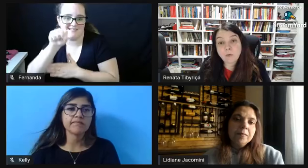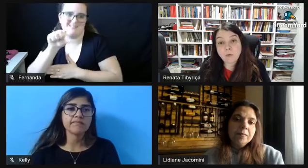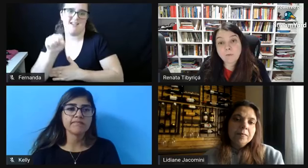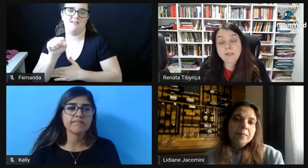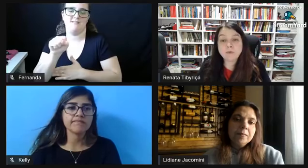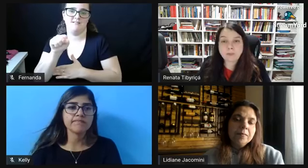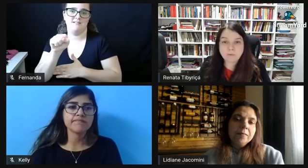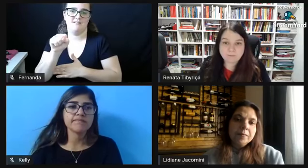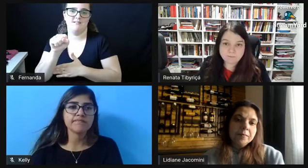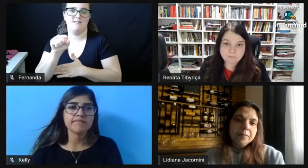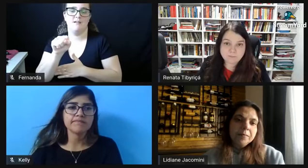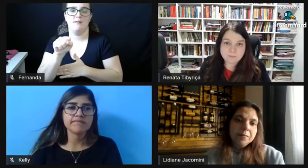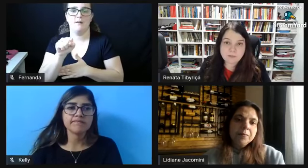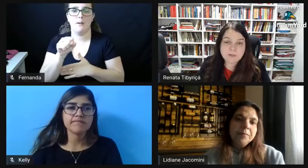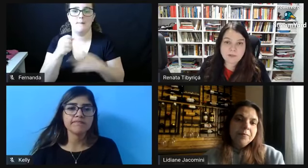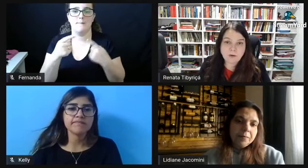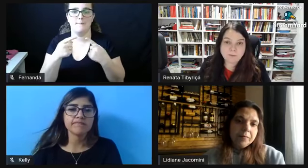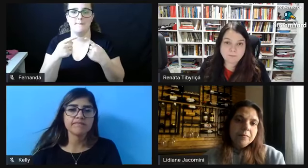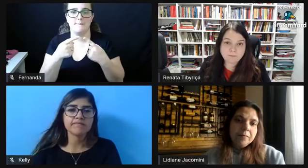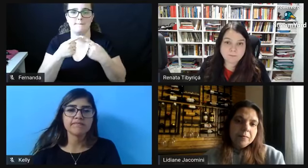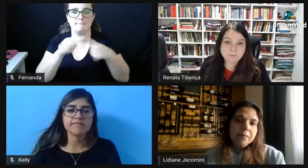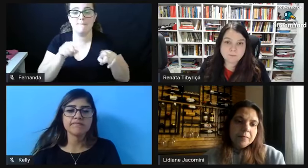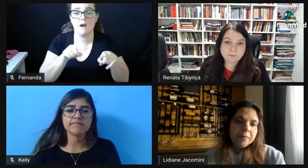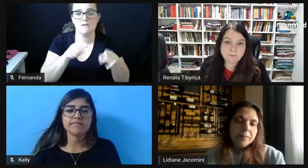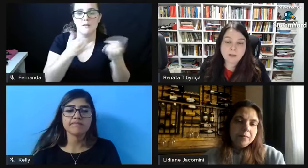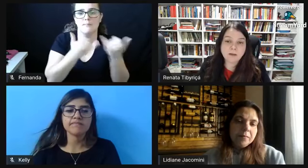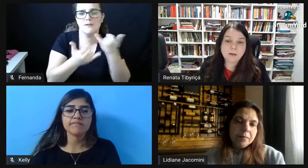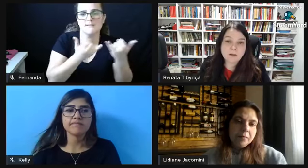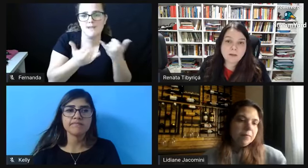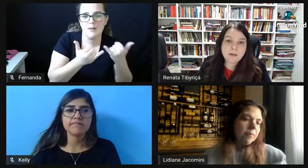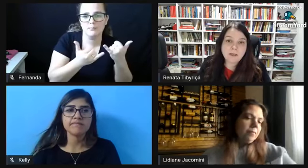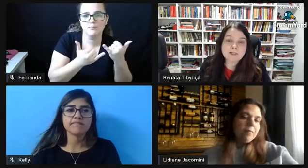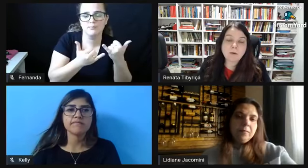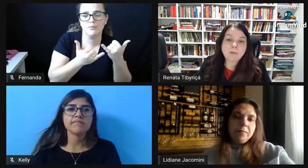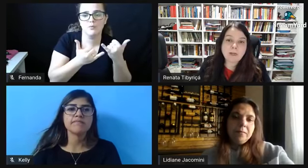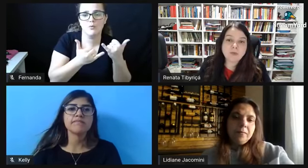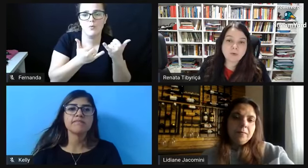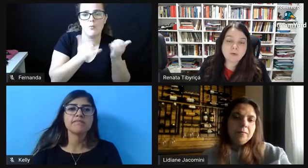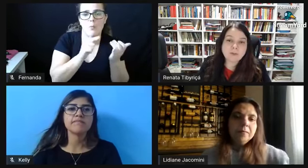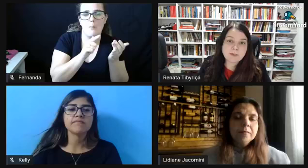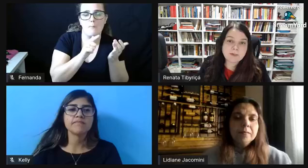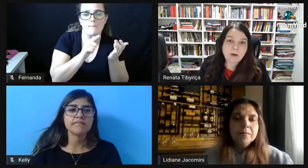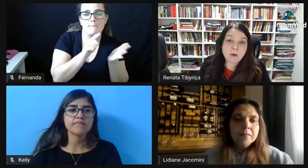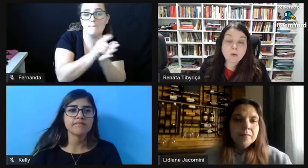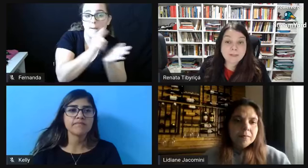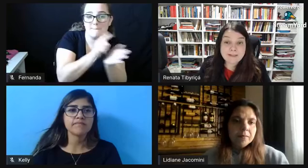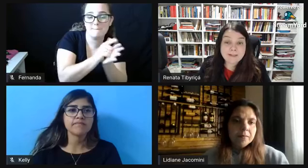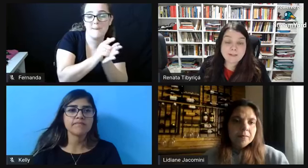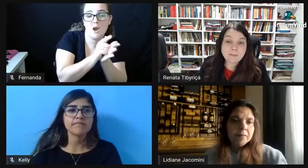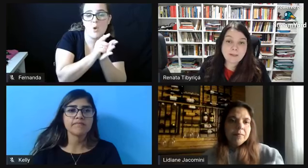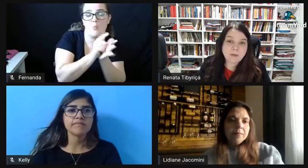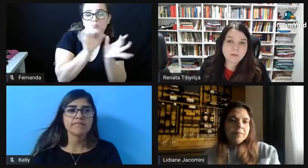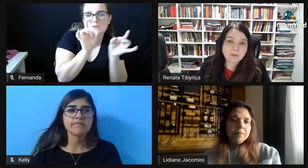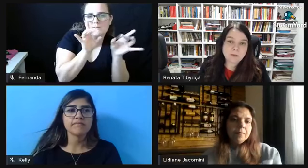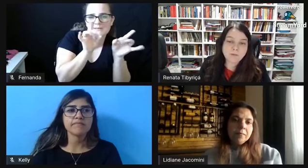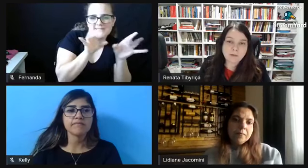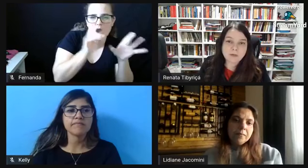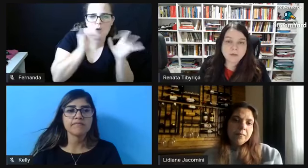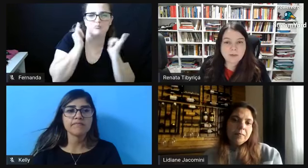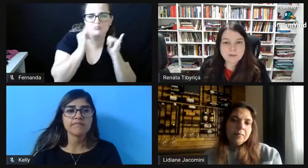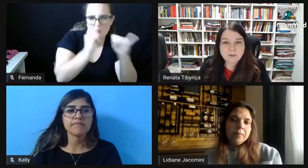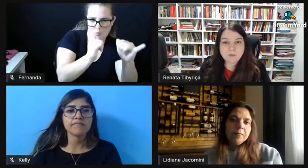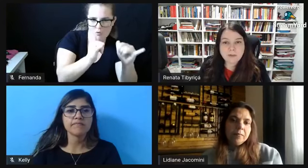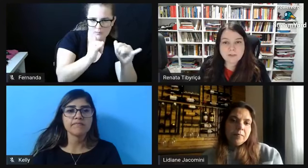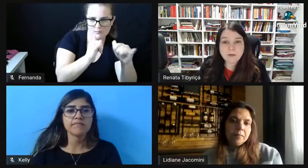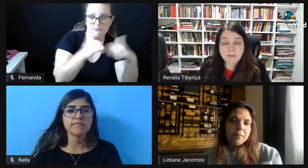relação ao bilhete único especial, né? Em relação ao bilhete único especial, acontece também isso. Eu tenho um